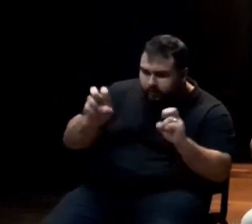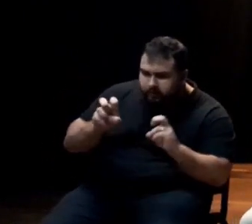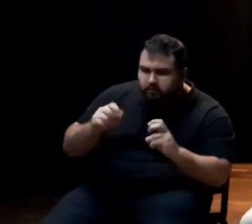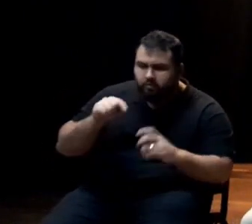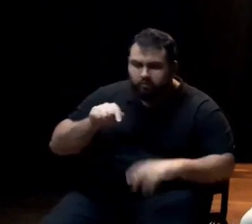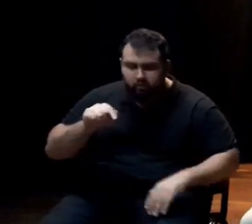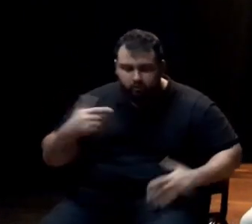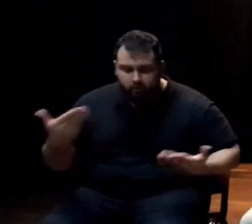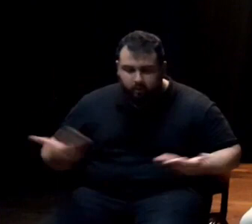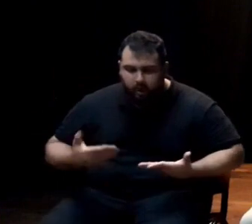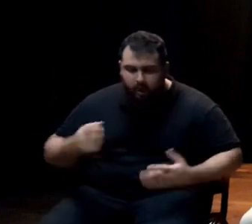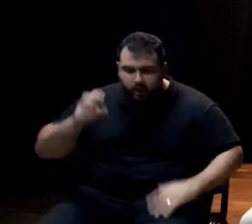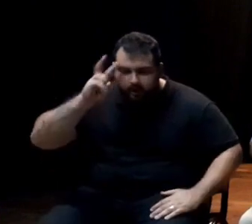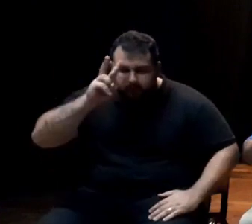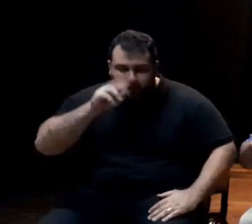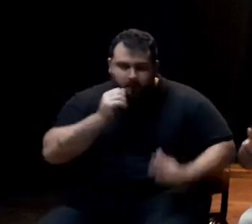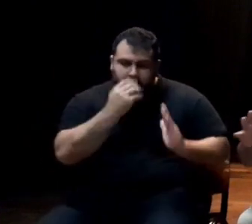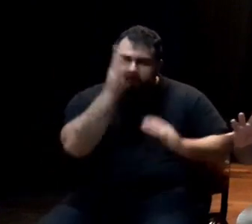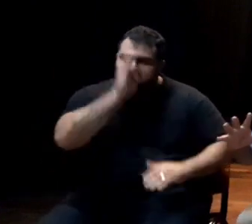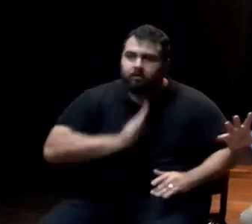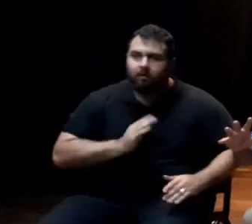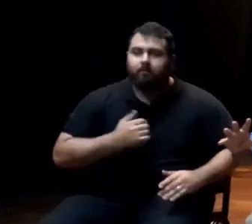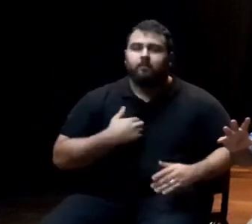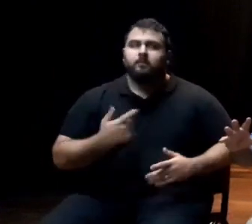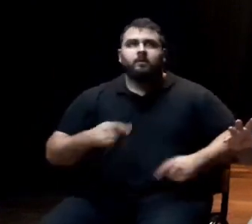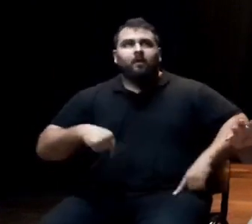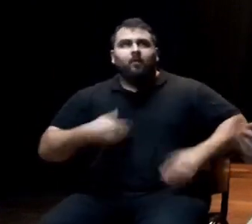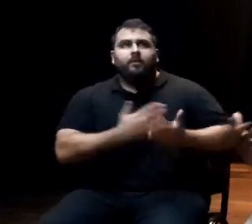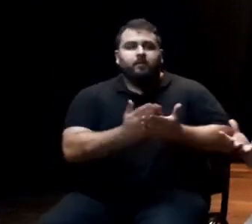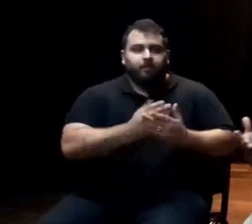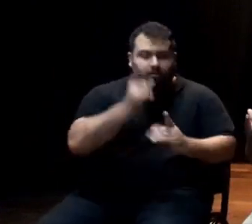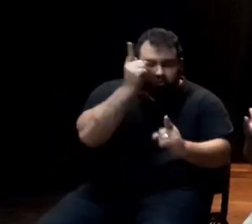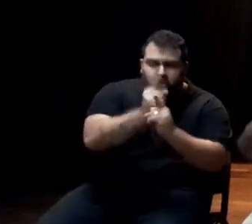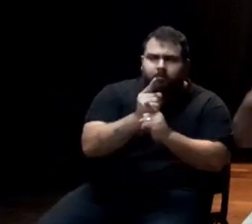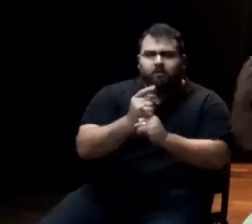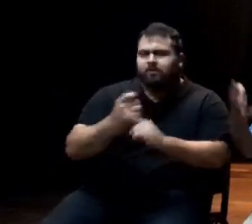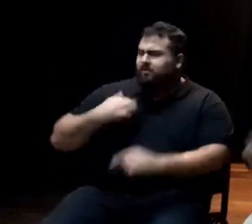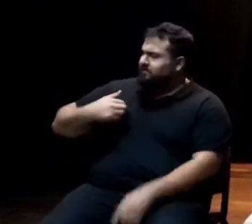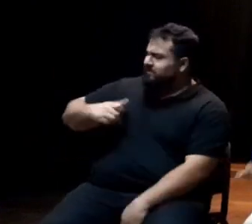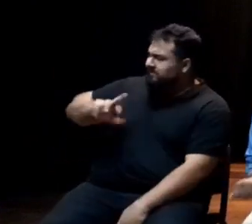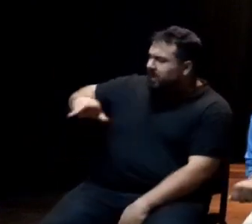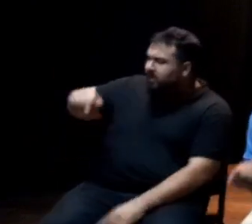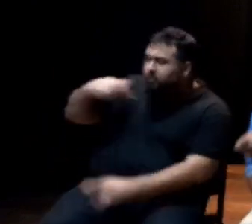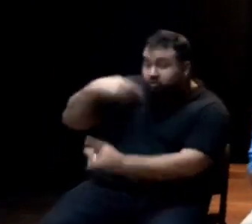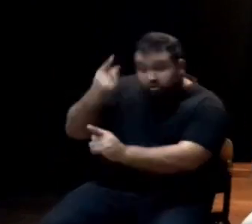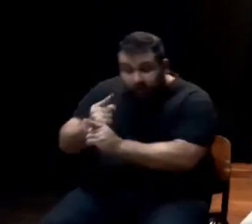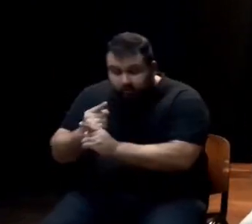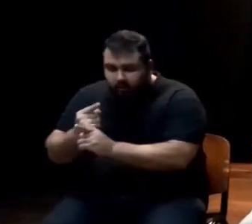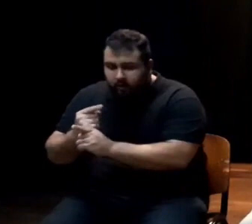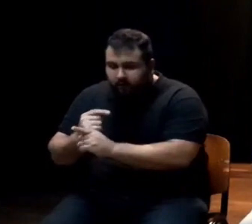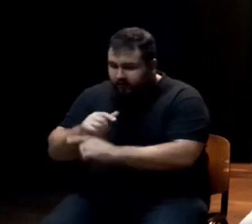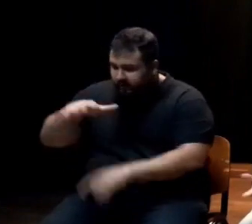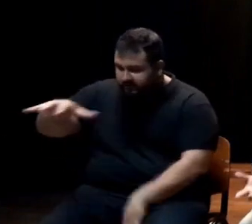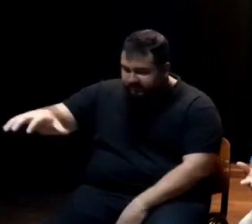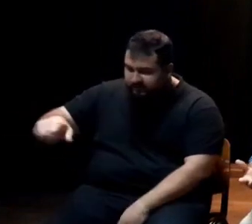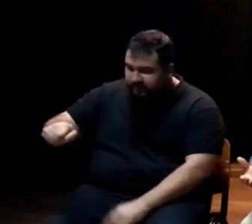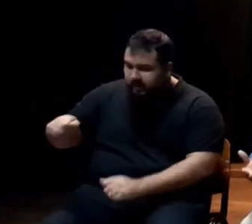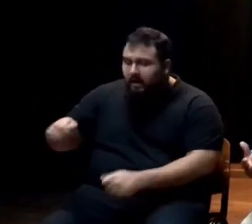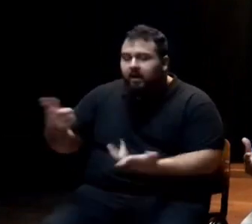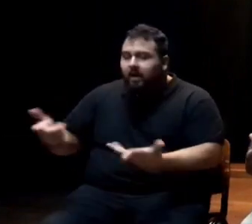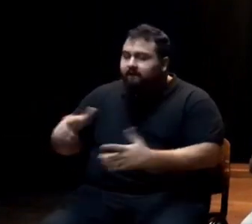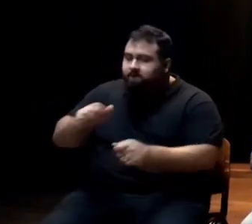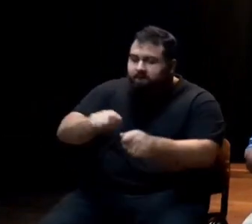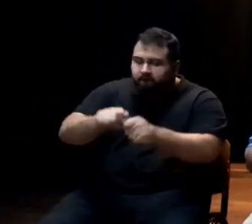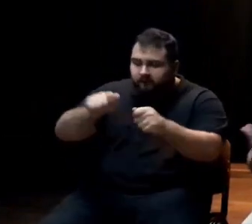Brasil. E vamos começar pelo descobrimento, né? Que na verdade não foi um descobrimento, só se fosse tirando a coberta de